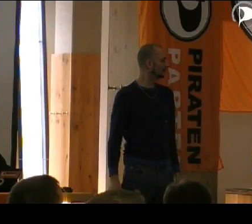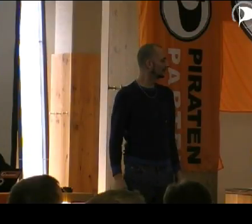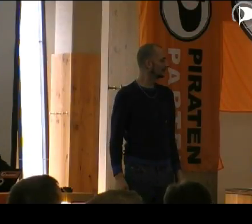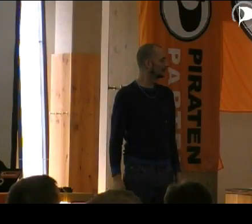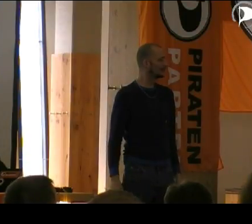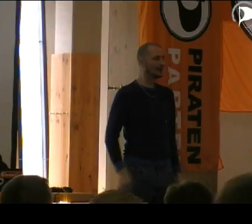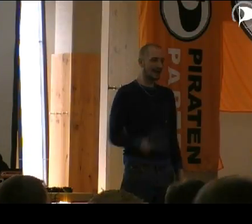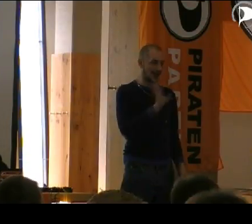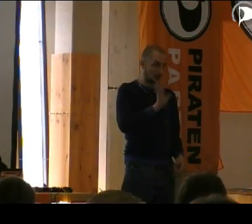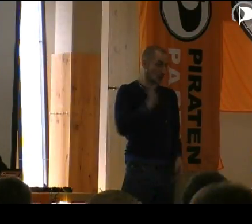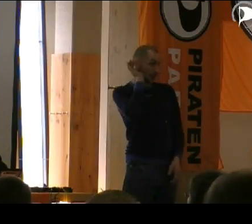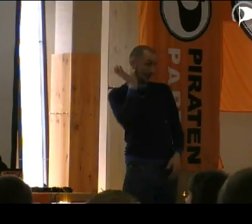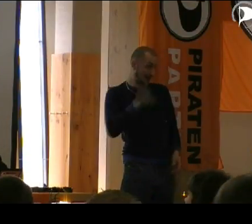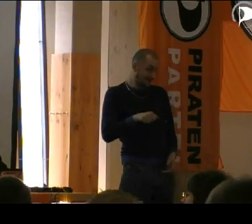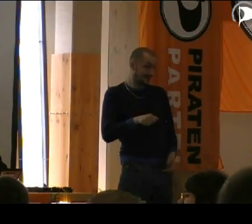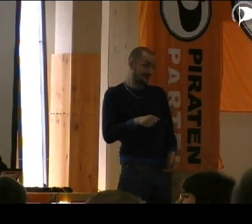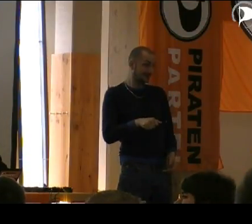es ist ein bisschen leer